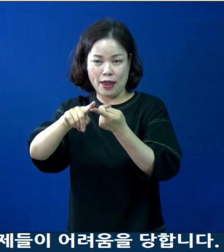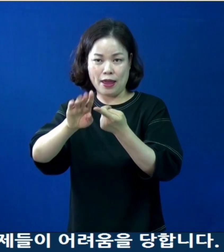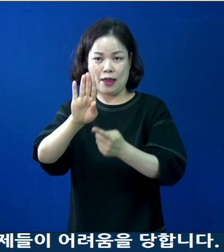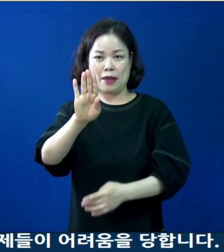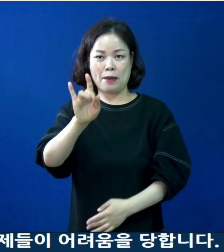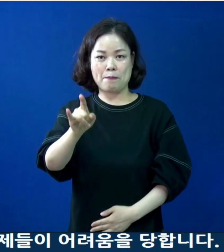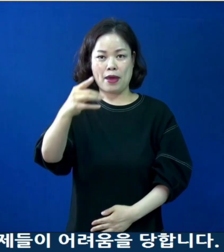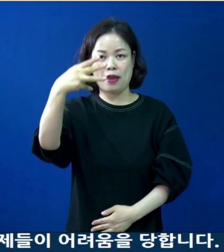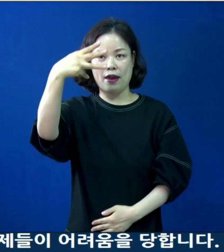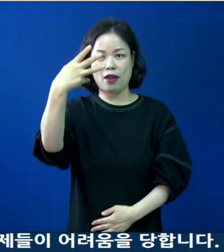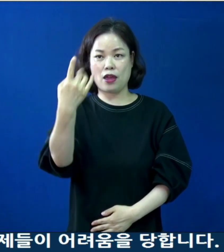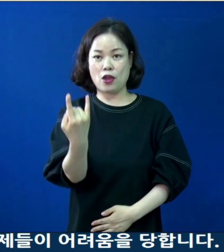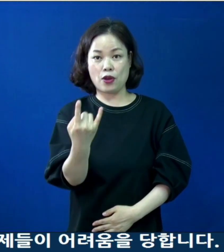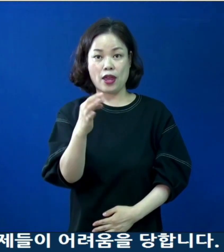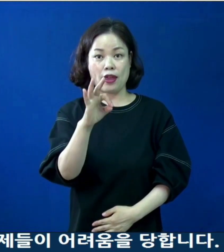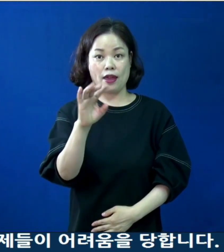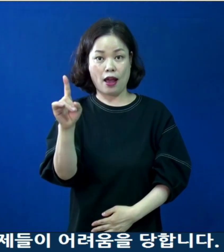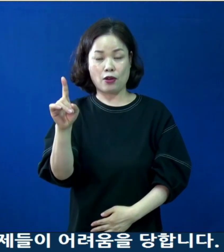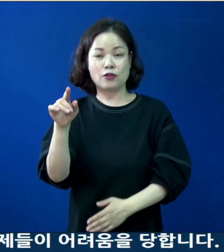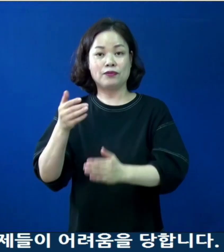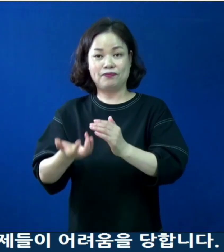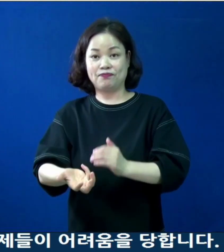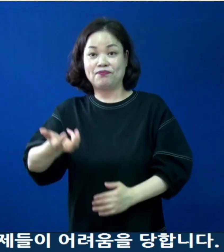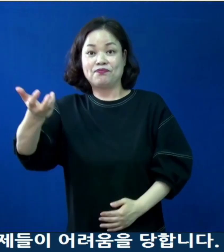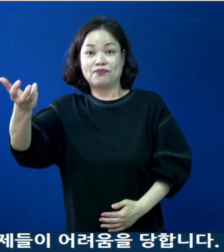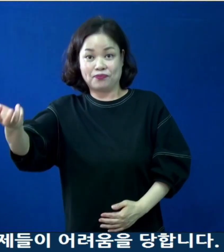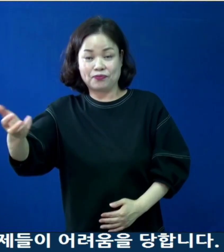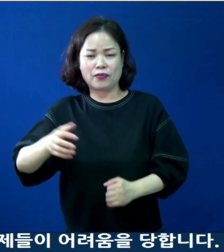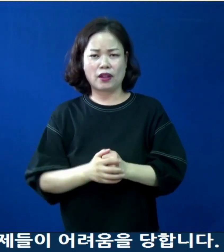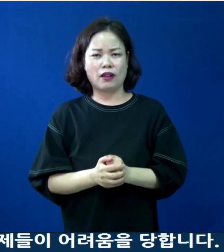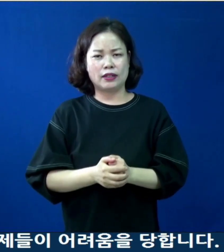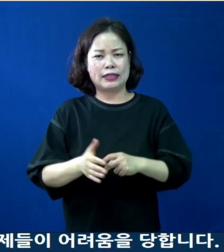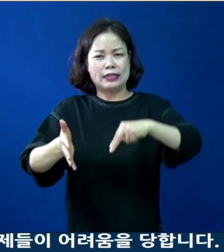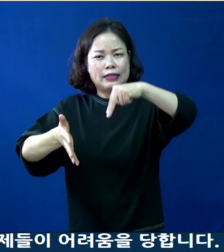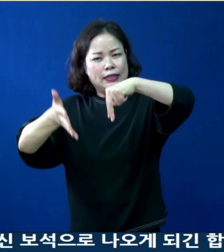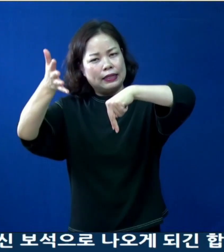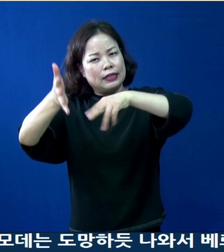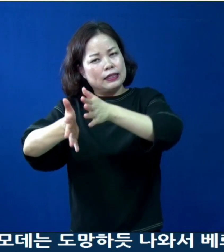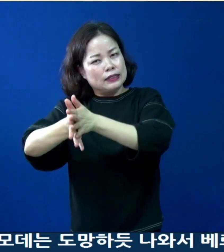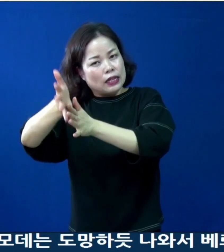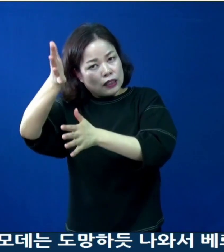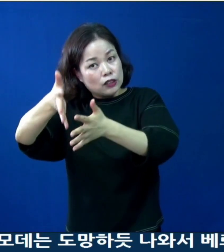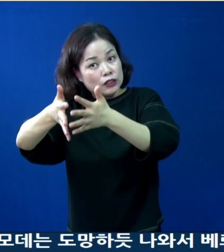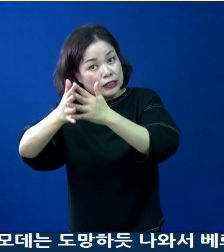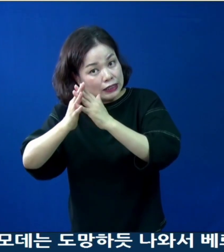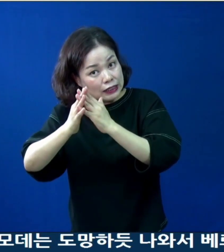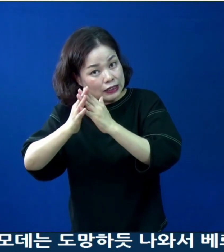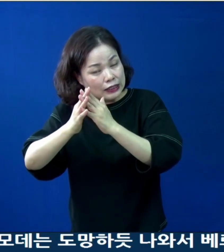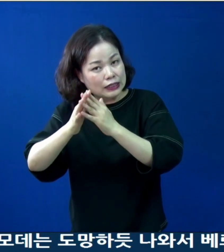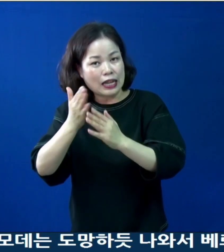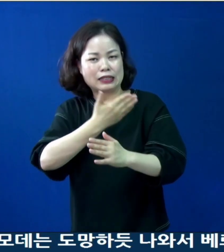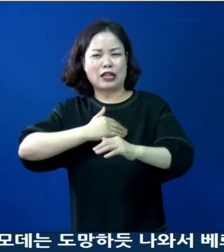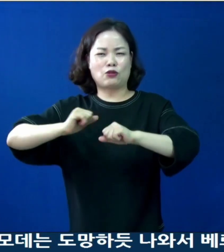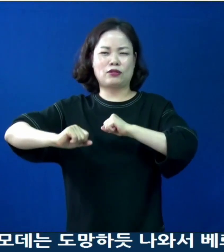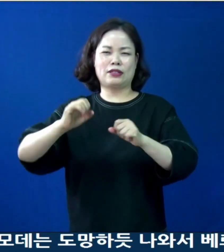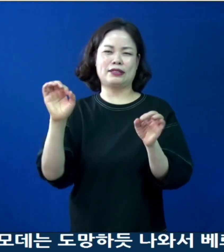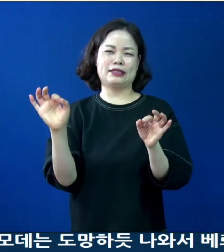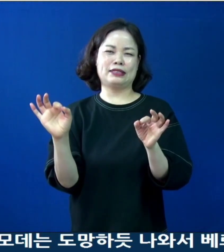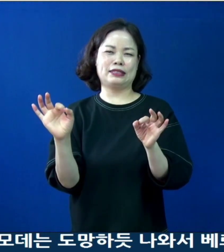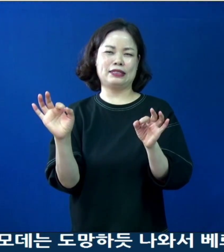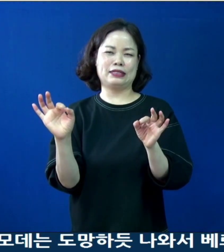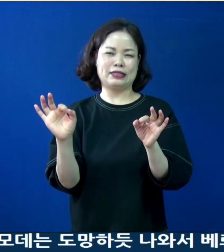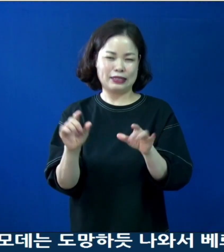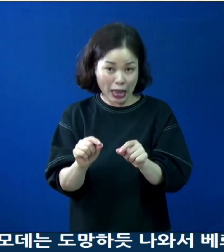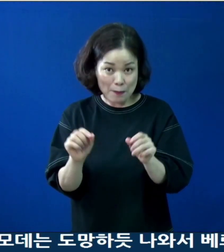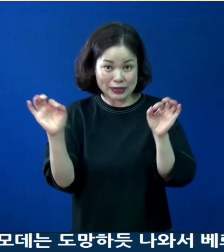있습니다. 이 데살로니가 교회가 세워지는 이야기는 사도행전에 보면 굉장히 간단하게 이렇게 짧게